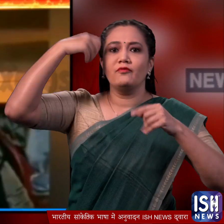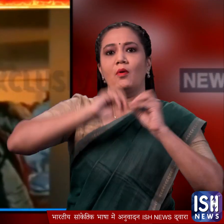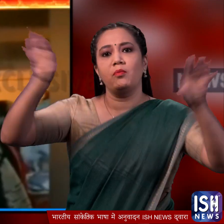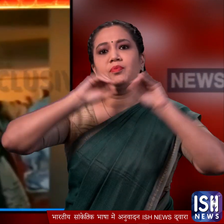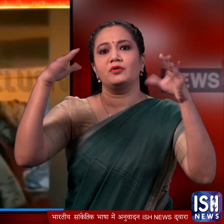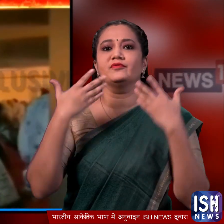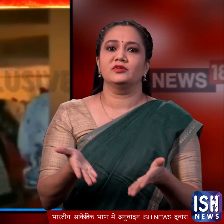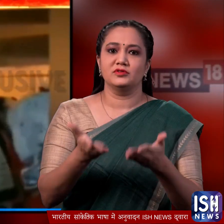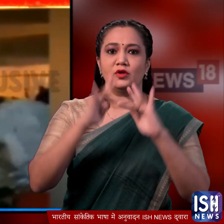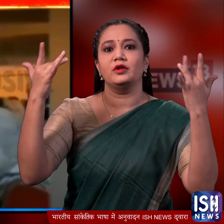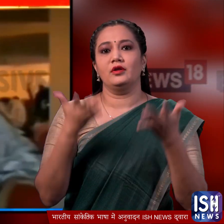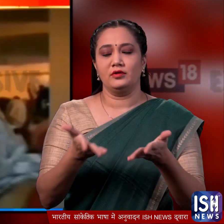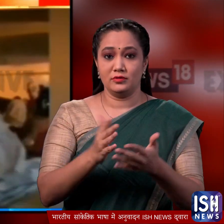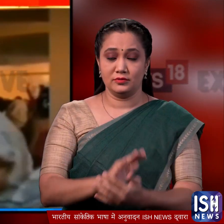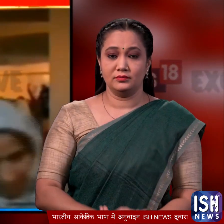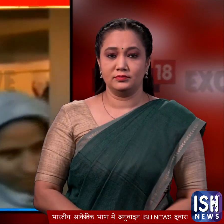लगे।